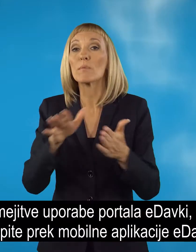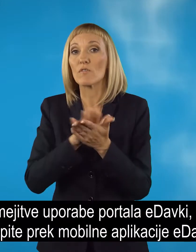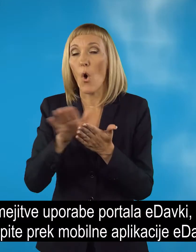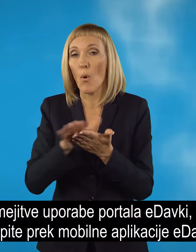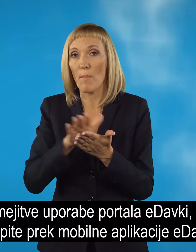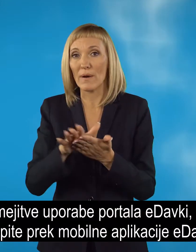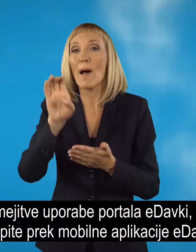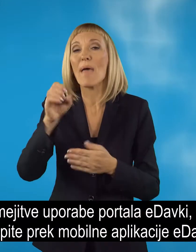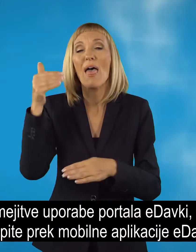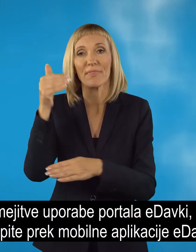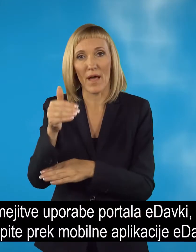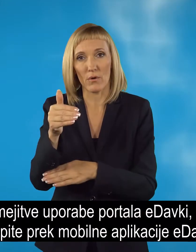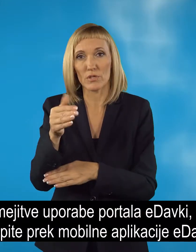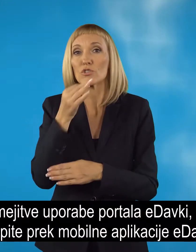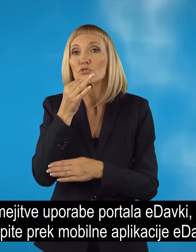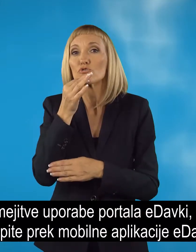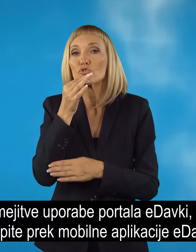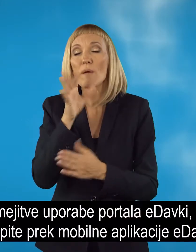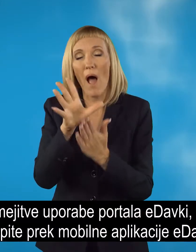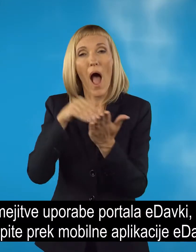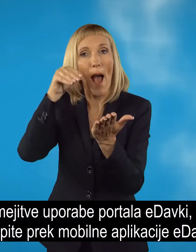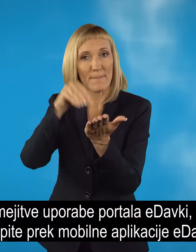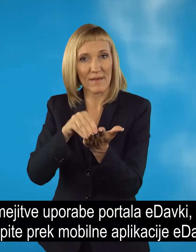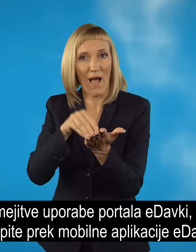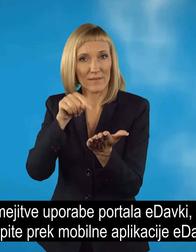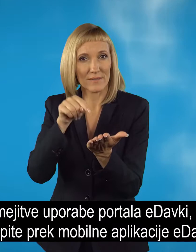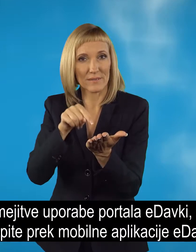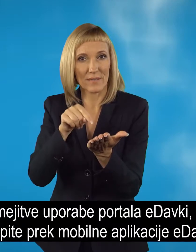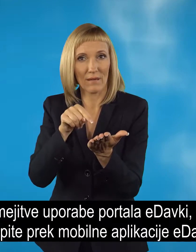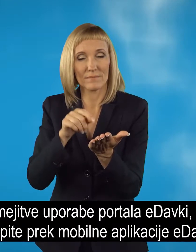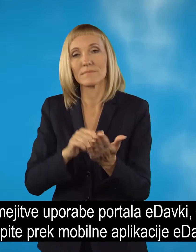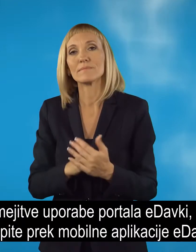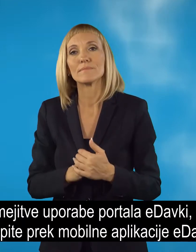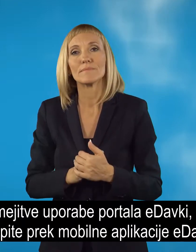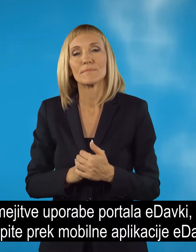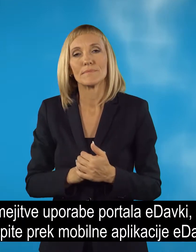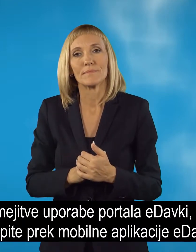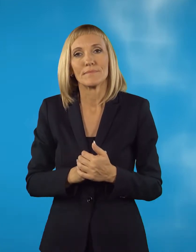Omejitve uporabe portala e-davki, če vstopite prek mobilne aplikacije e-davki.